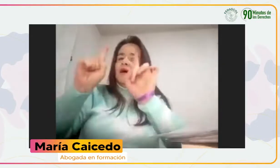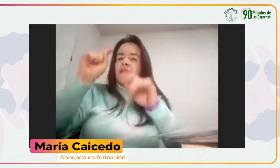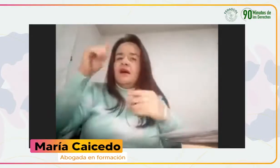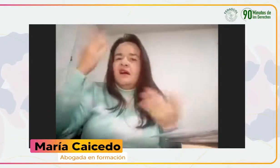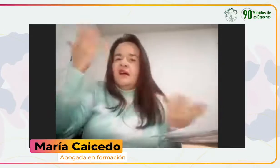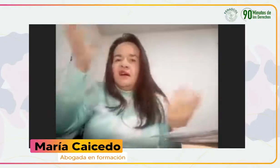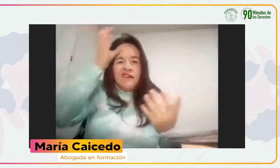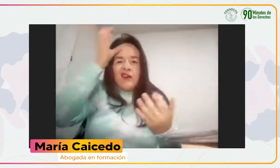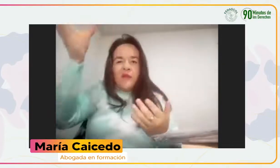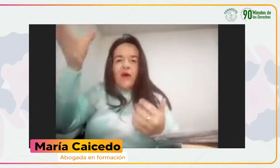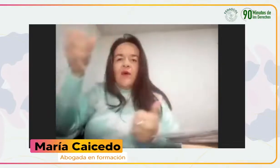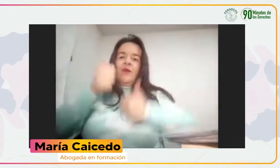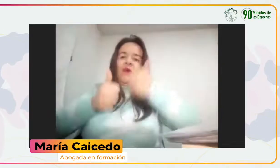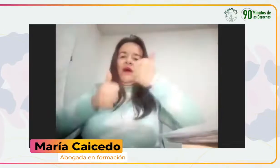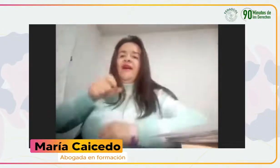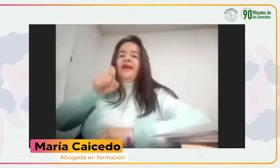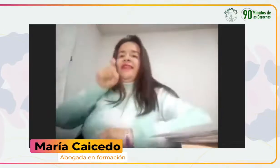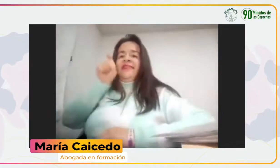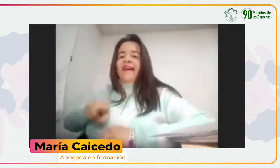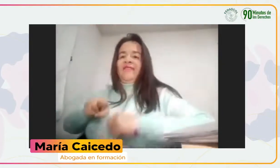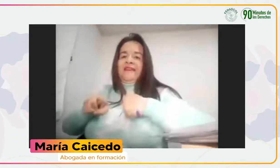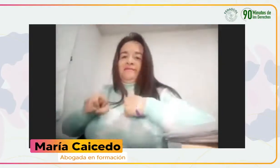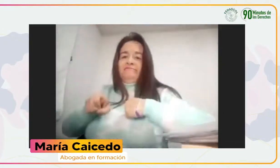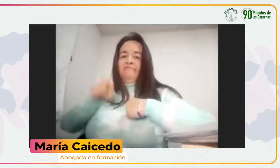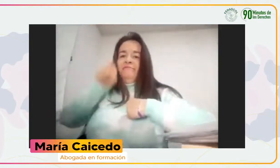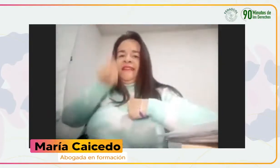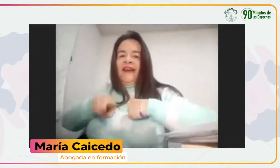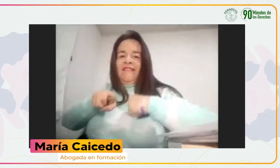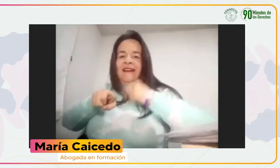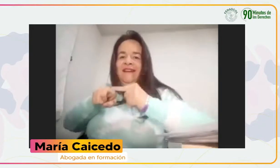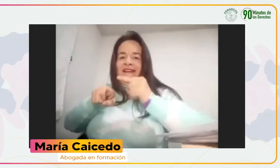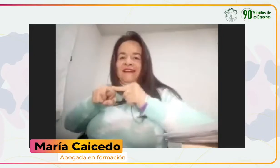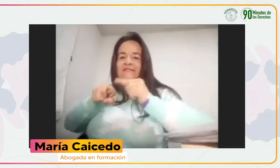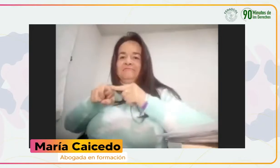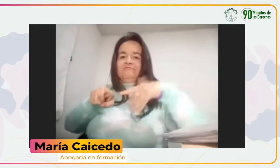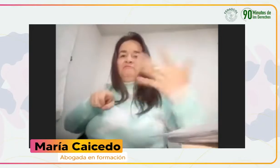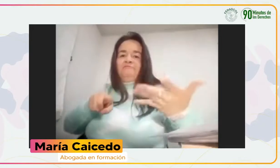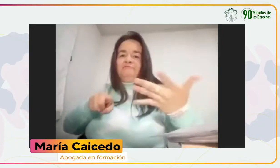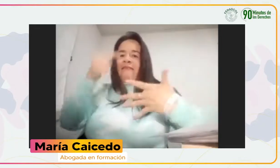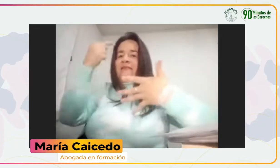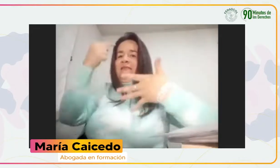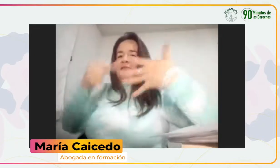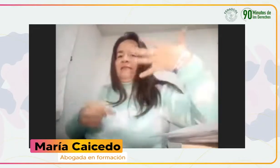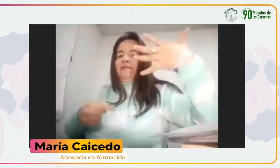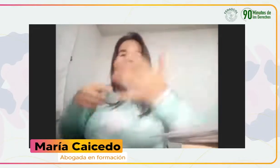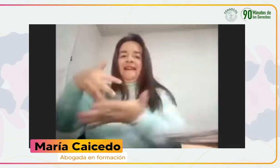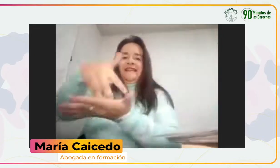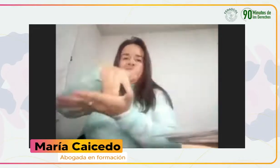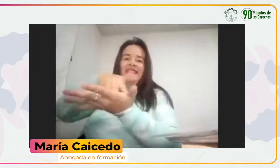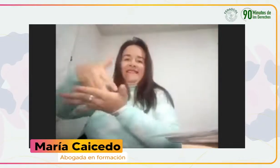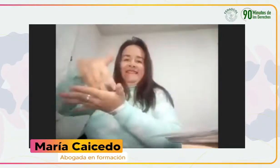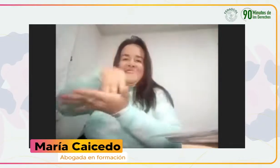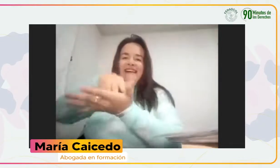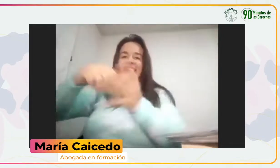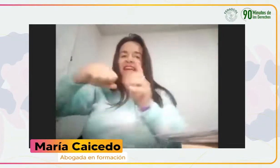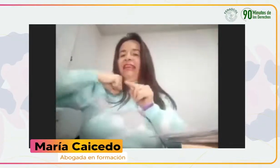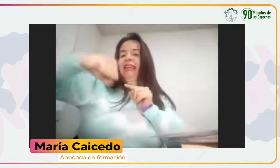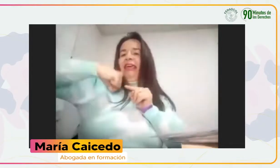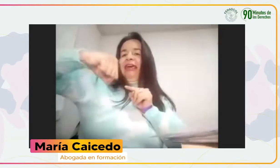como mujeres, pero también tenemos que pensar una cosa, y es que queremos lograr unos derechos, pero también